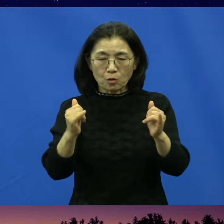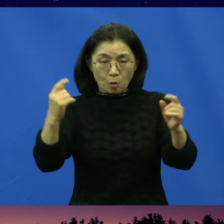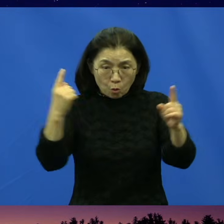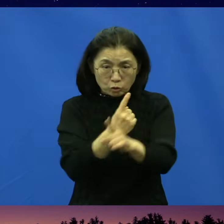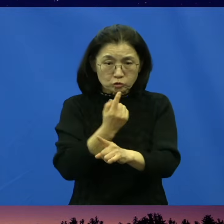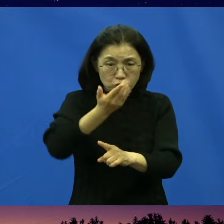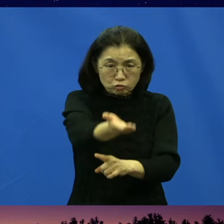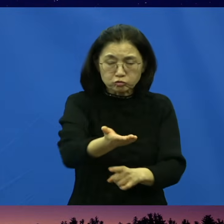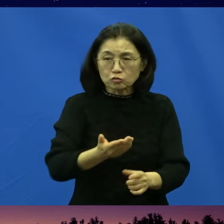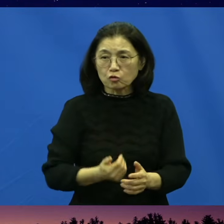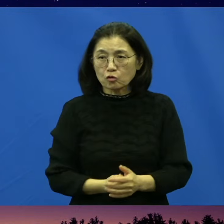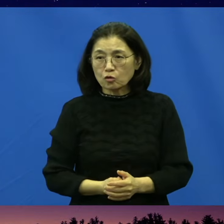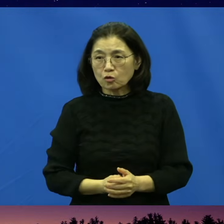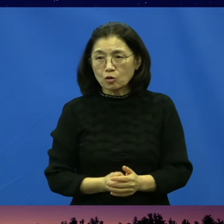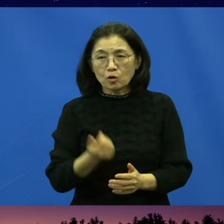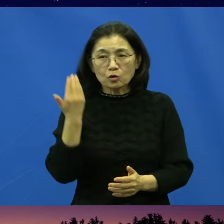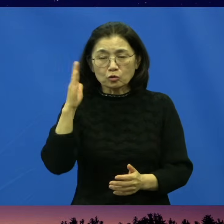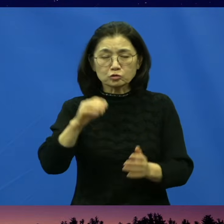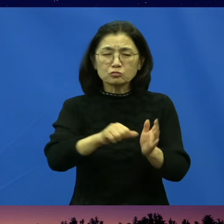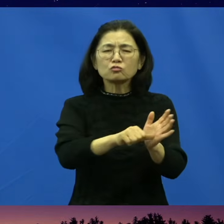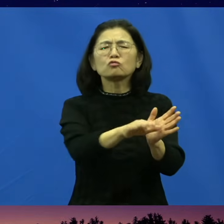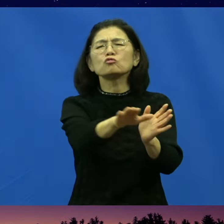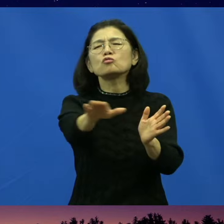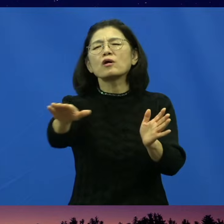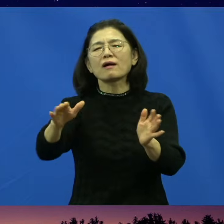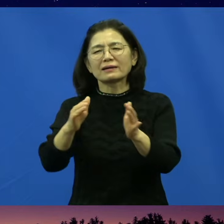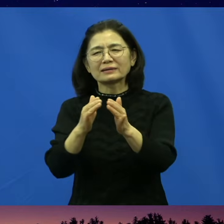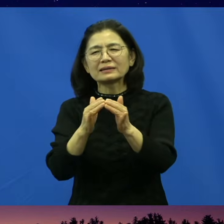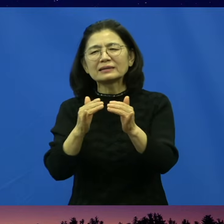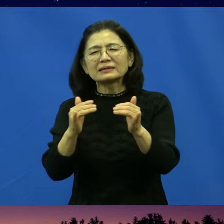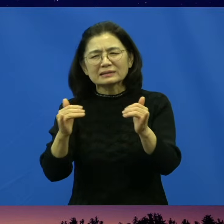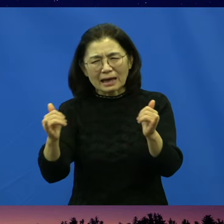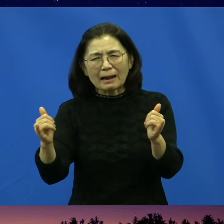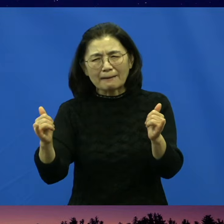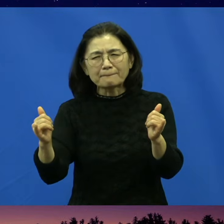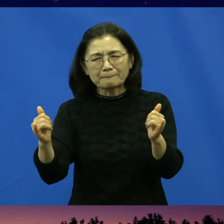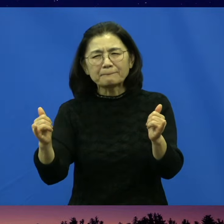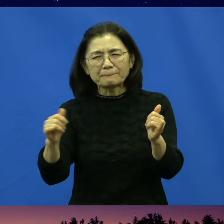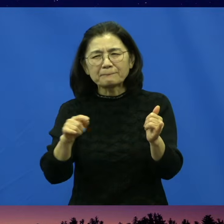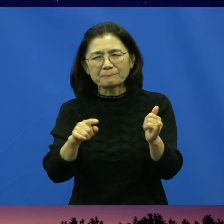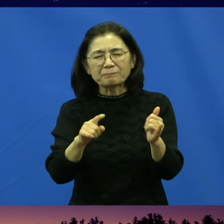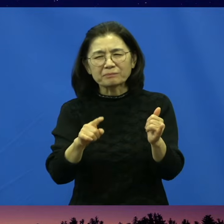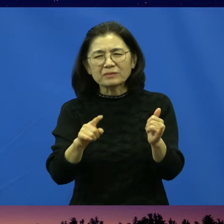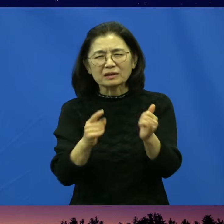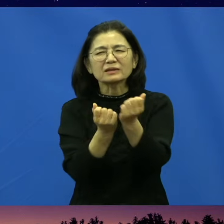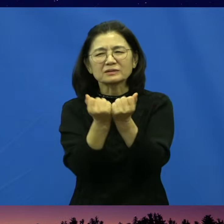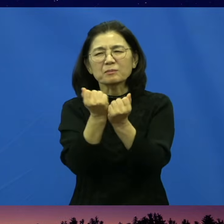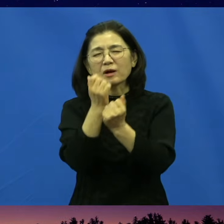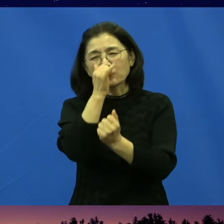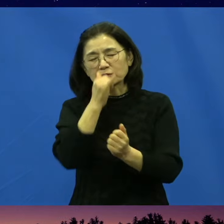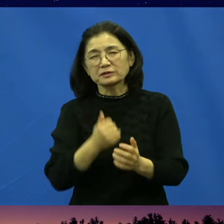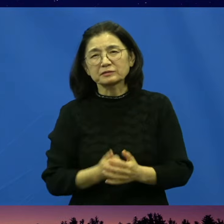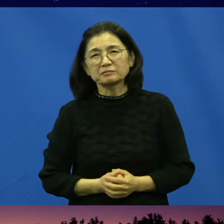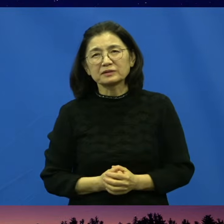사람이래, 요즘 좀 유명한 사람이래, 그렇게 호기심 정도의 말이었다는 것입니다.